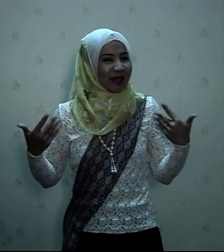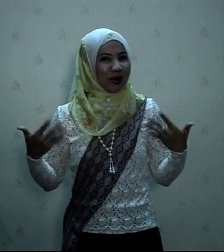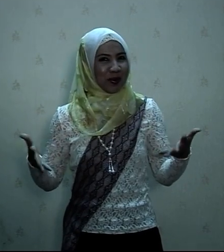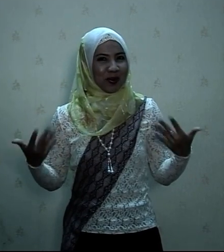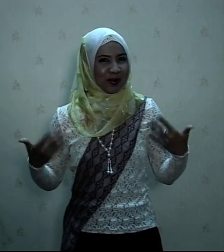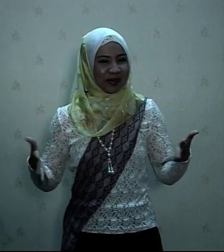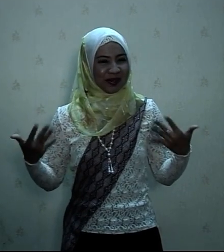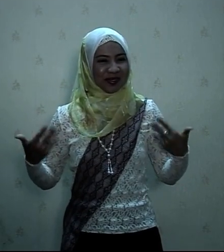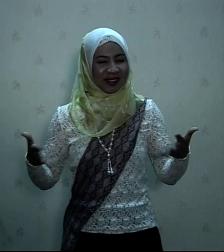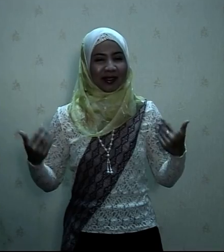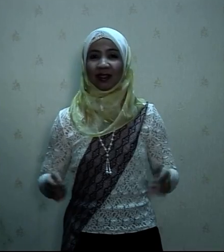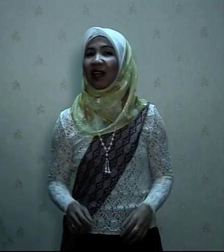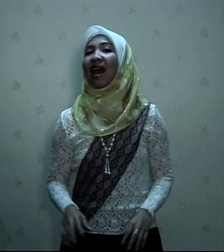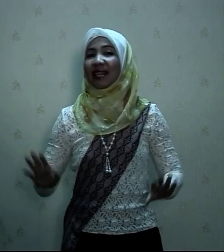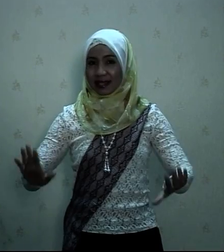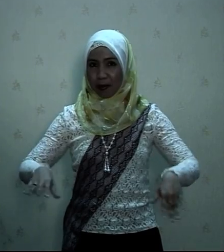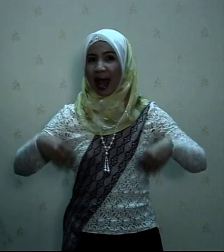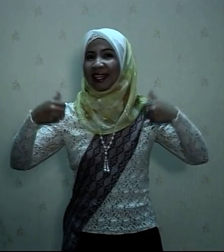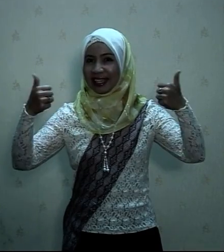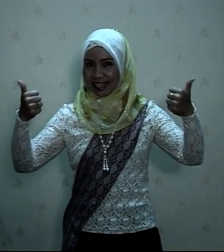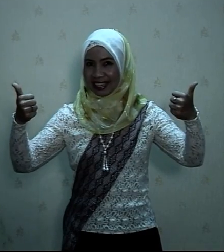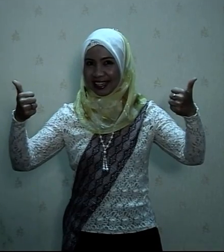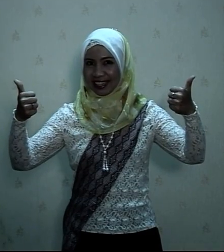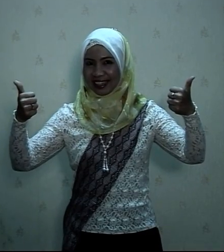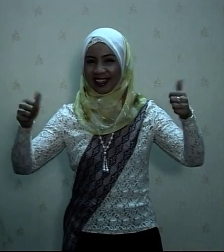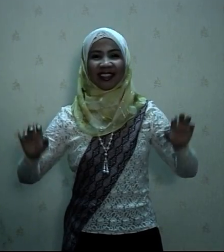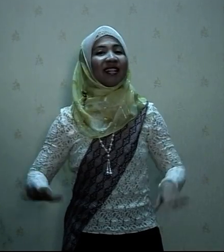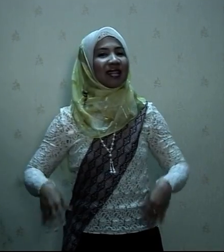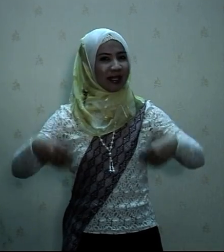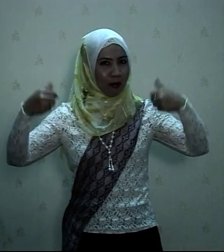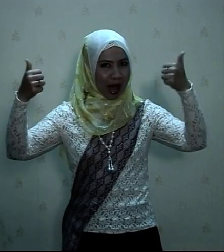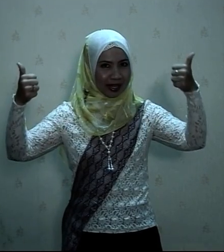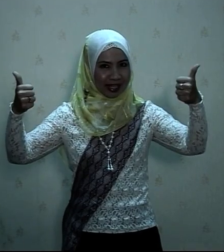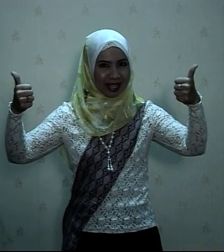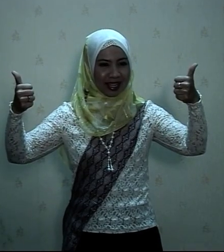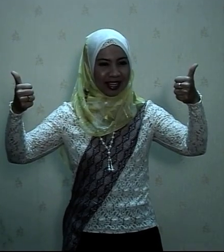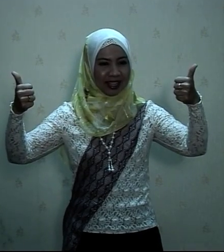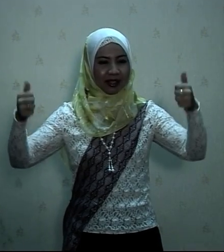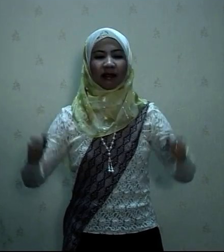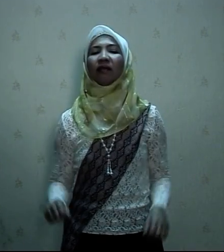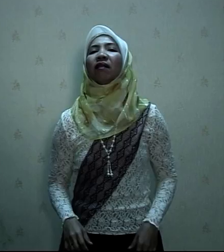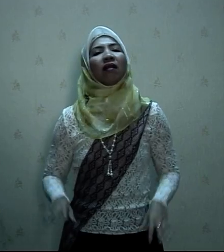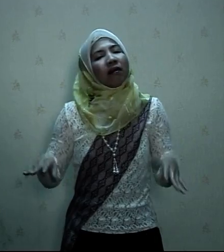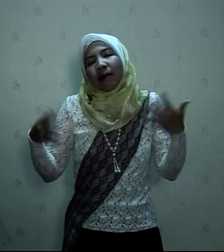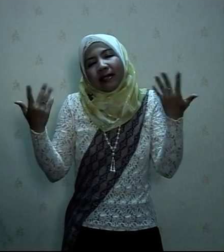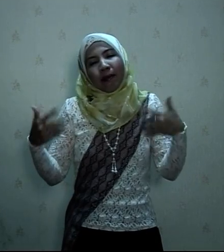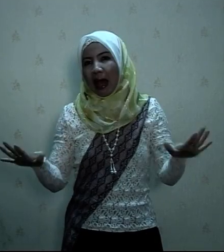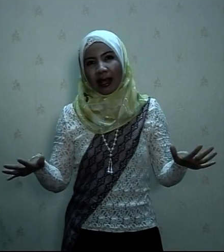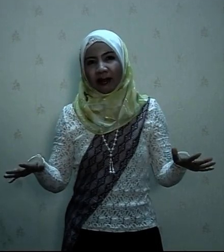นุกสบายดีสบายดีไม่สบาย